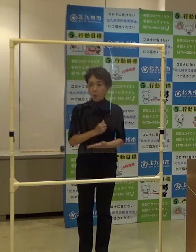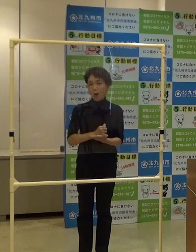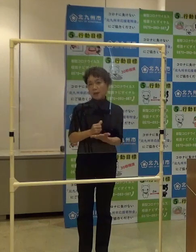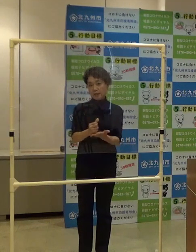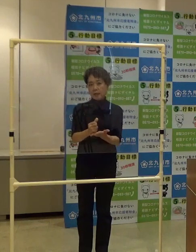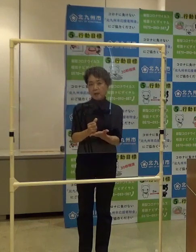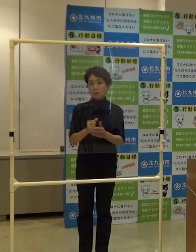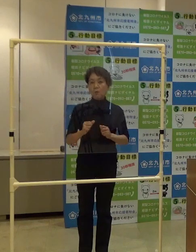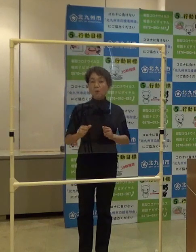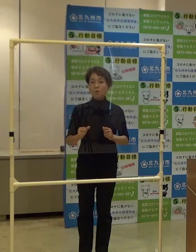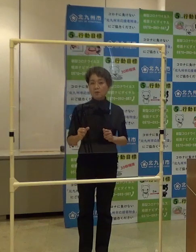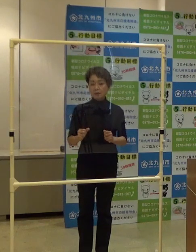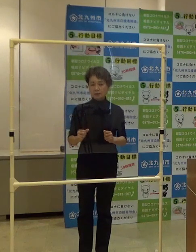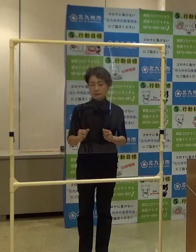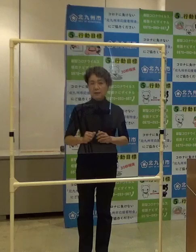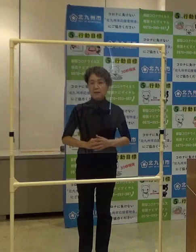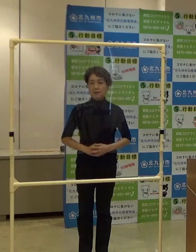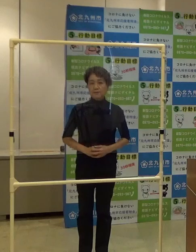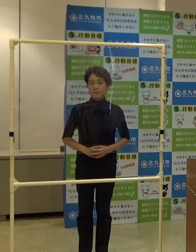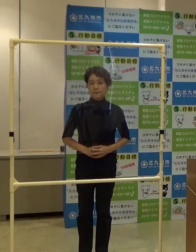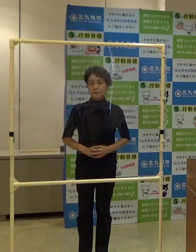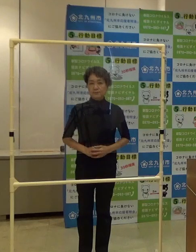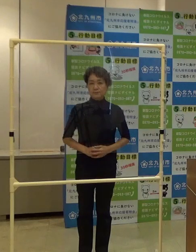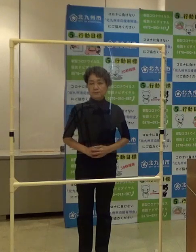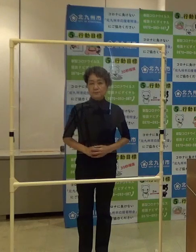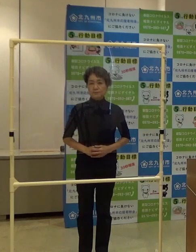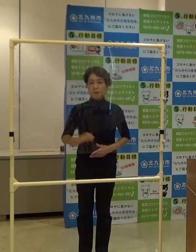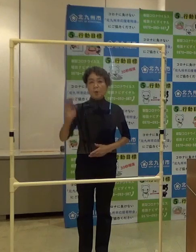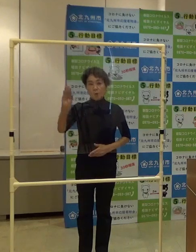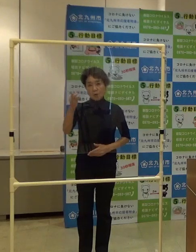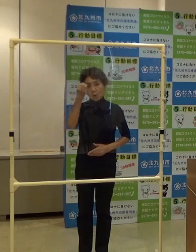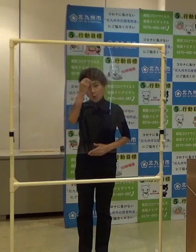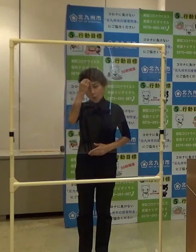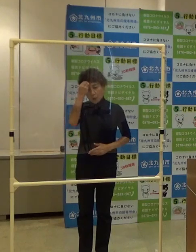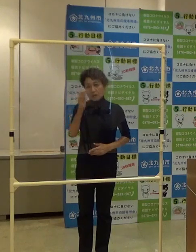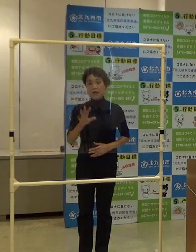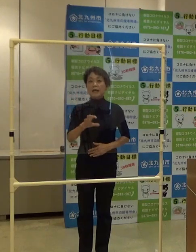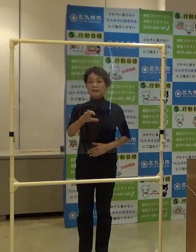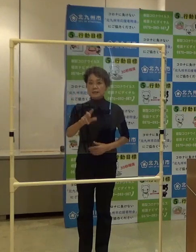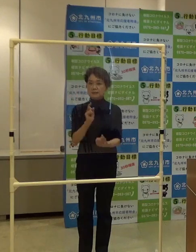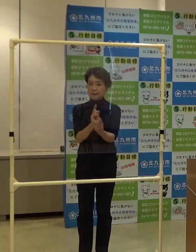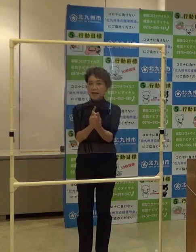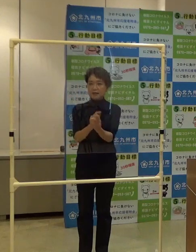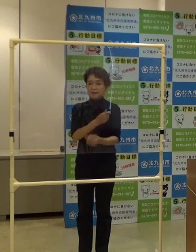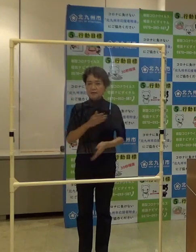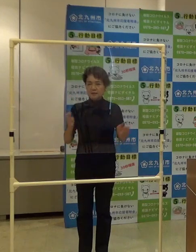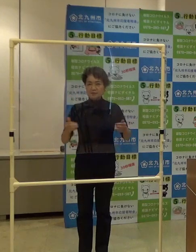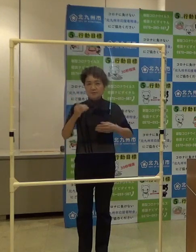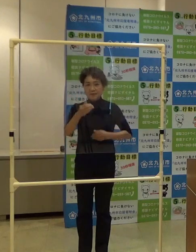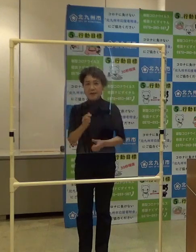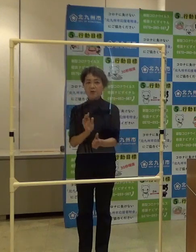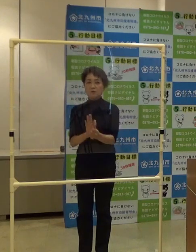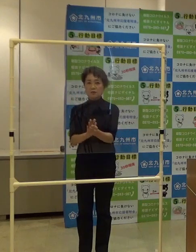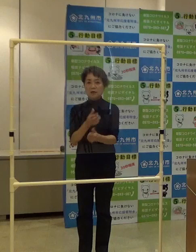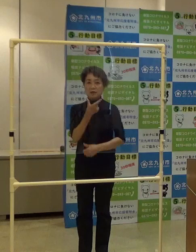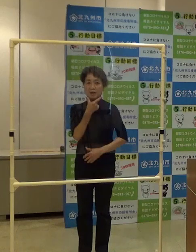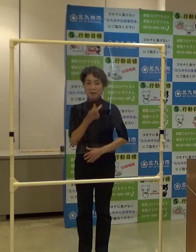をしてですね、今後も被災地に対してできる限りの支援を行ってまいりたいと思